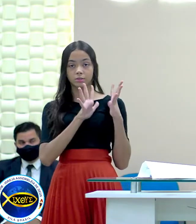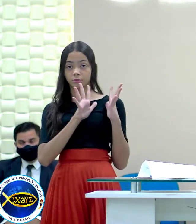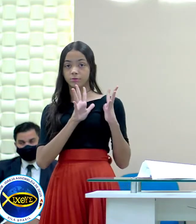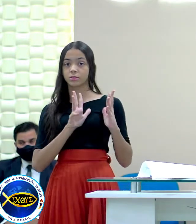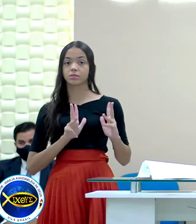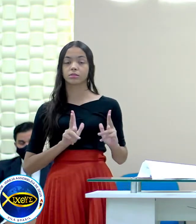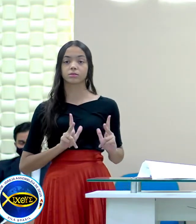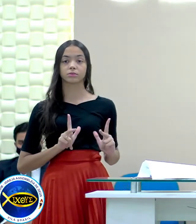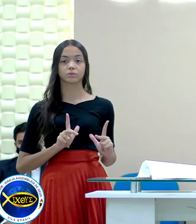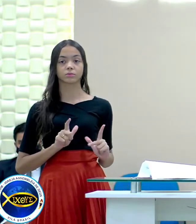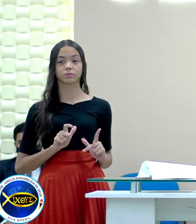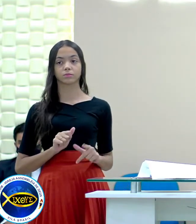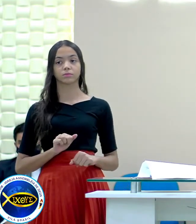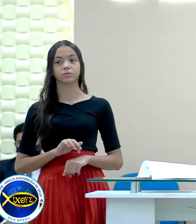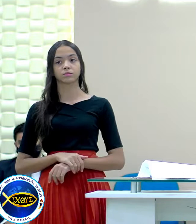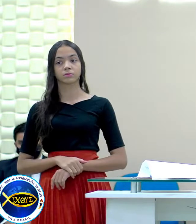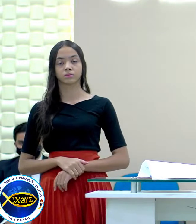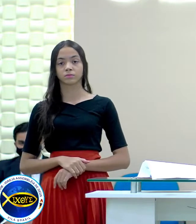santificação.